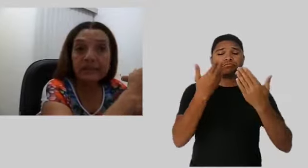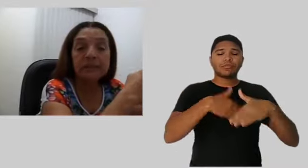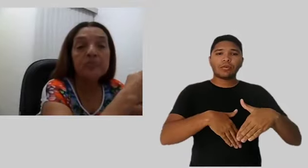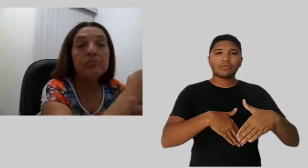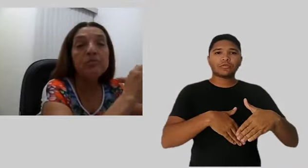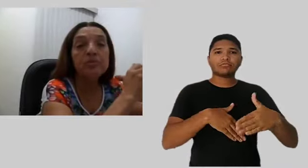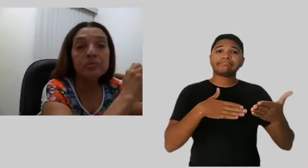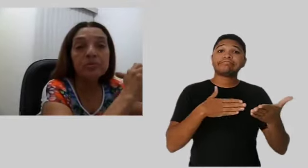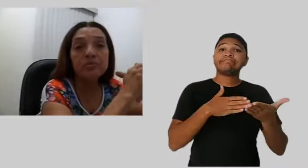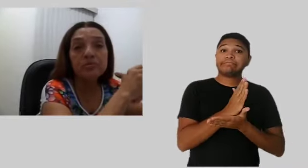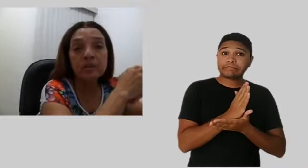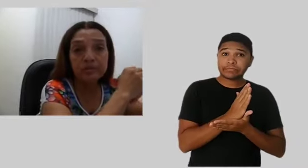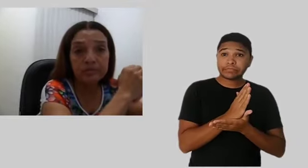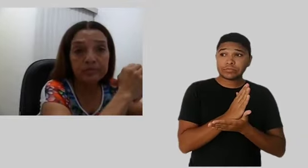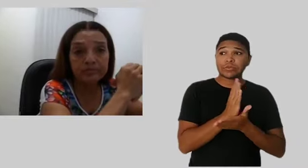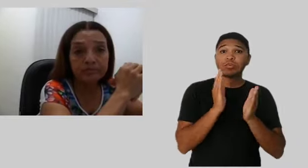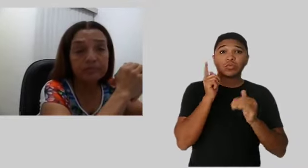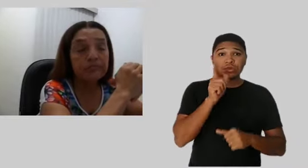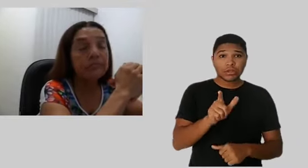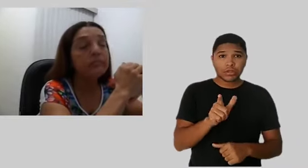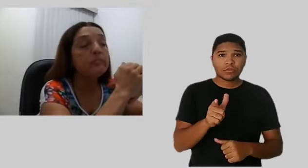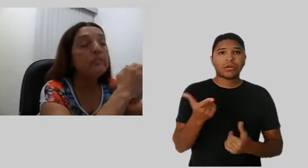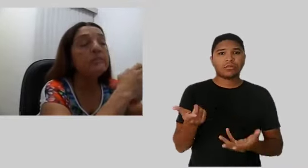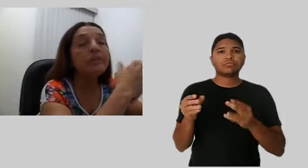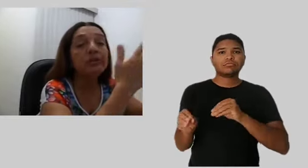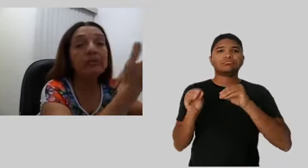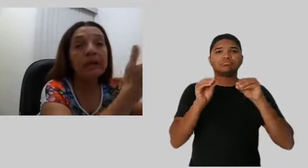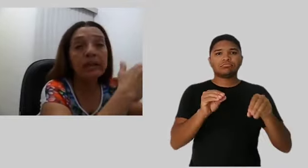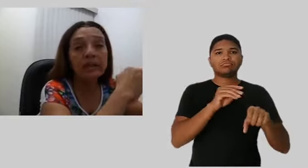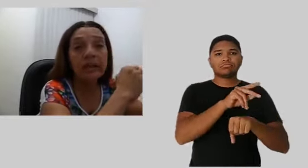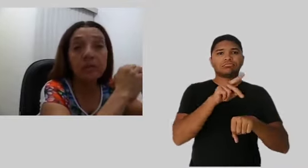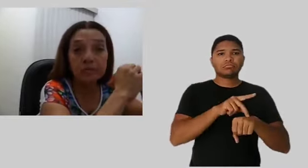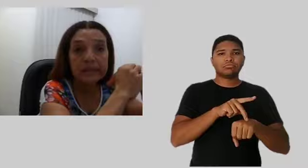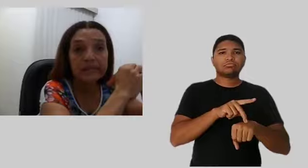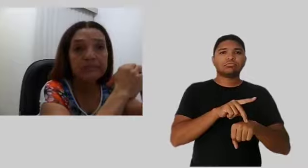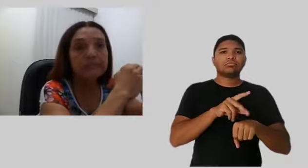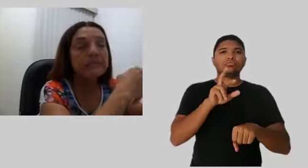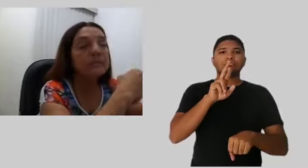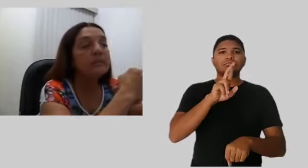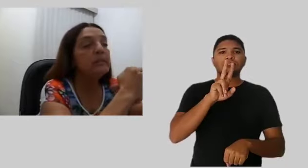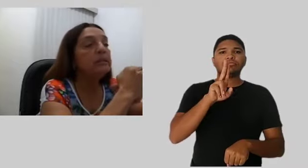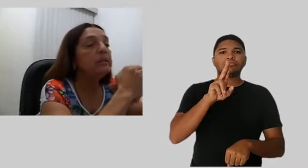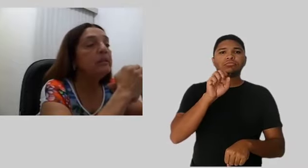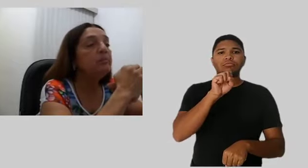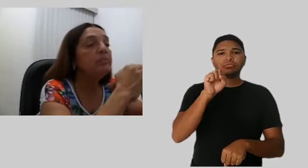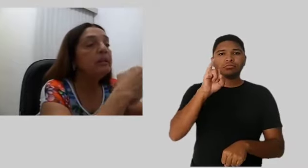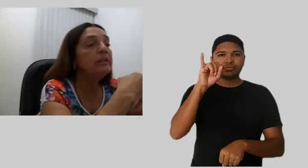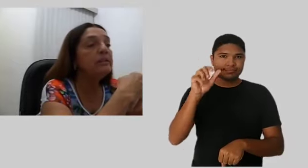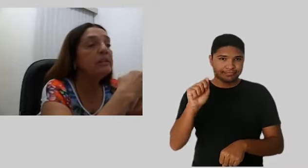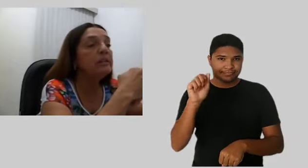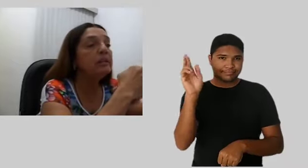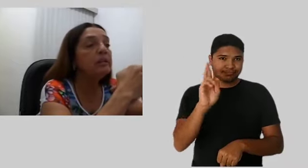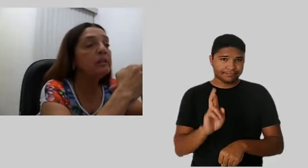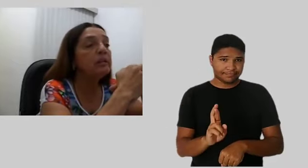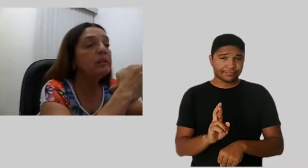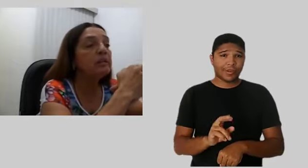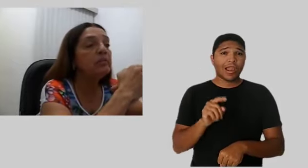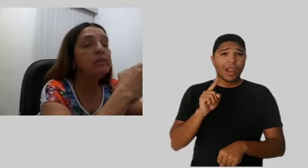uma seleção, assim como todos os judeus, para estudar na Rússia. Era um